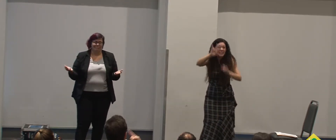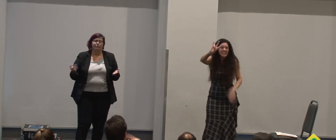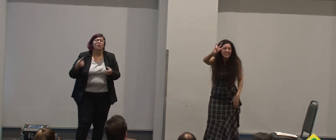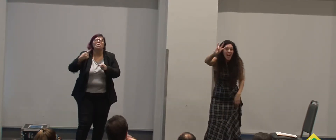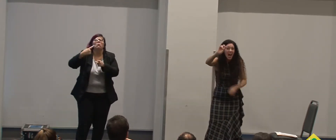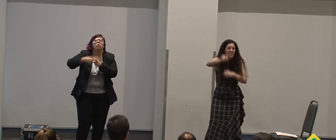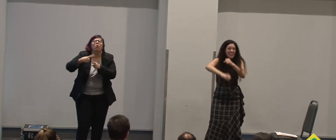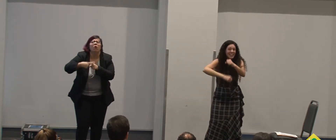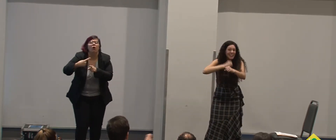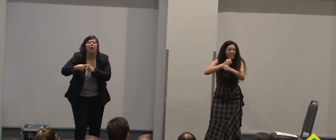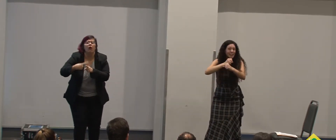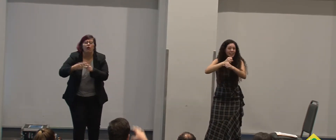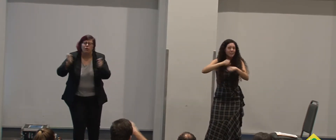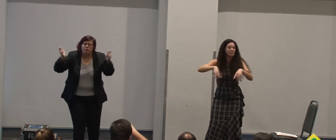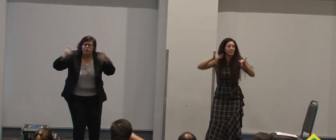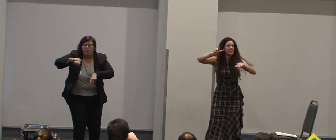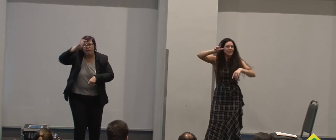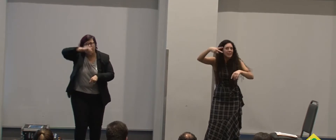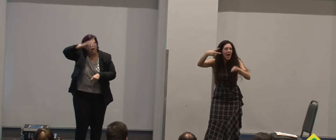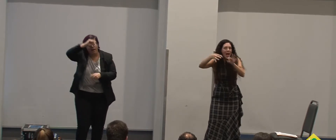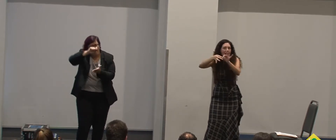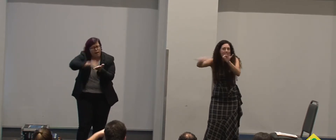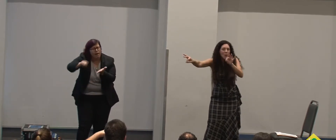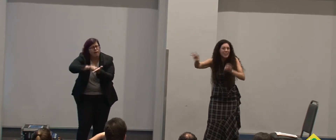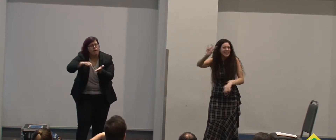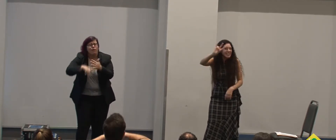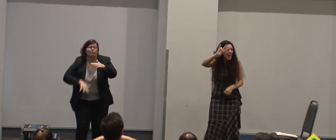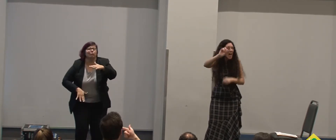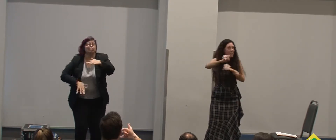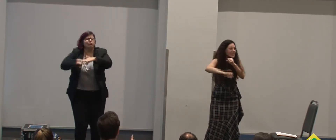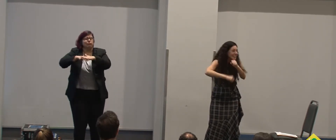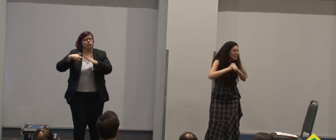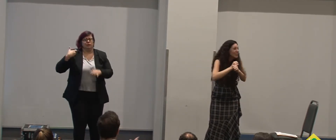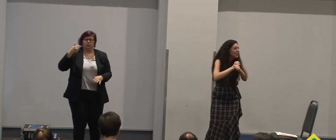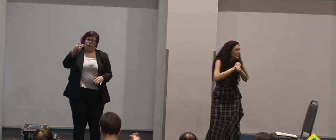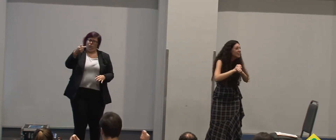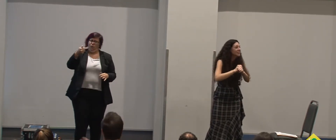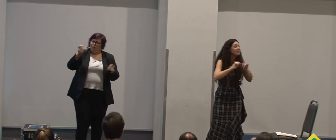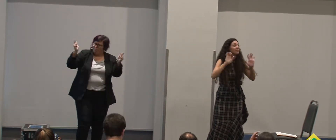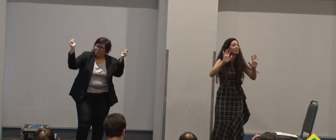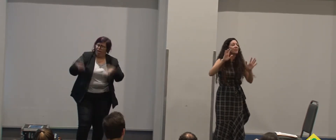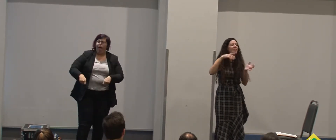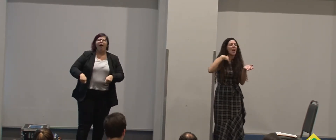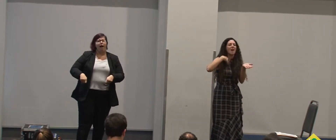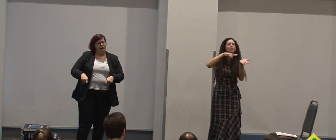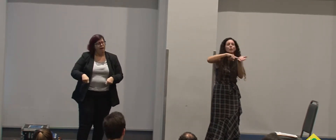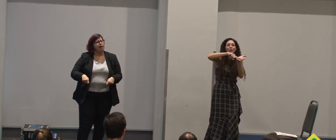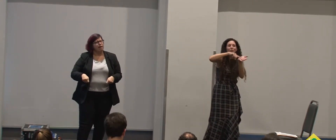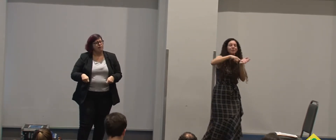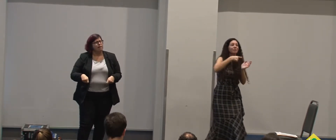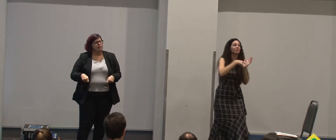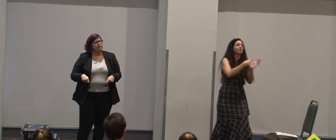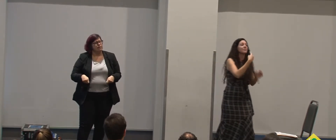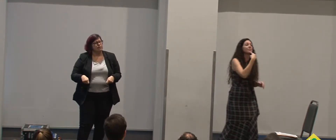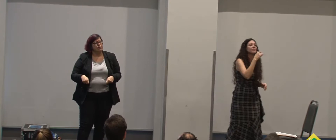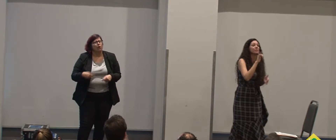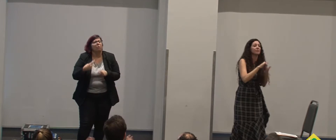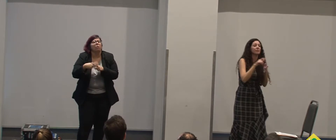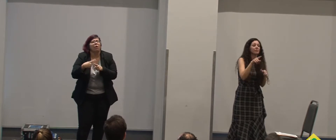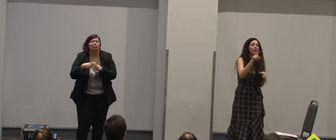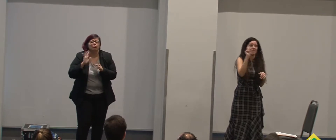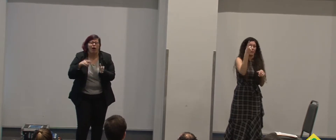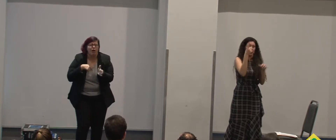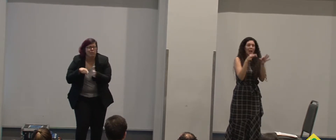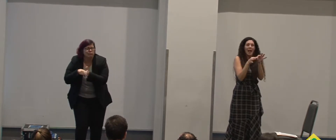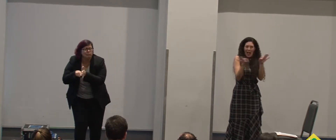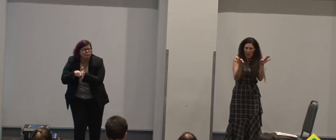Verdade, verdadeiro. Por quê? Por que essa informação é verdadeira? Porque até os 17, sim,